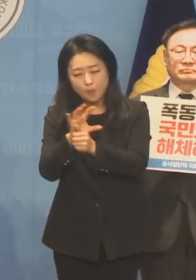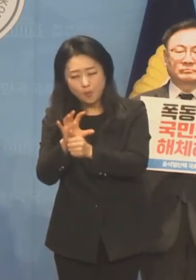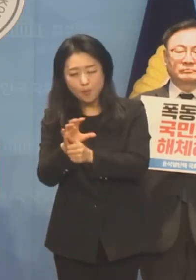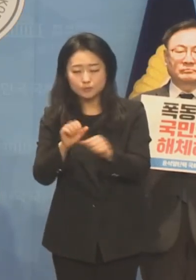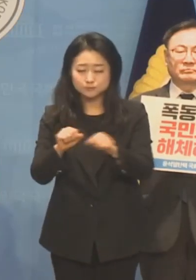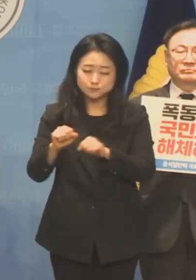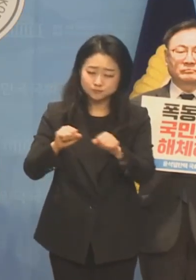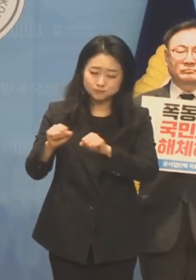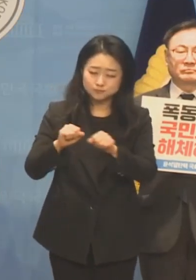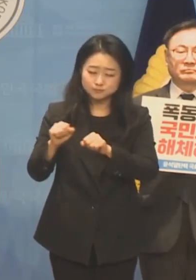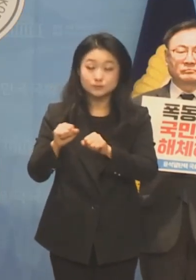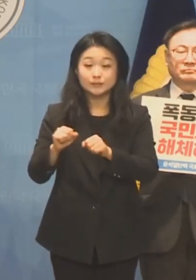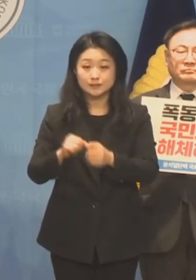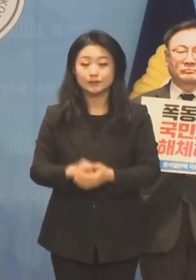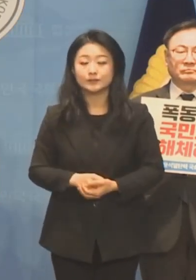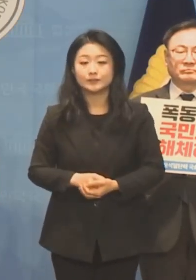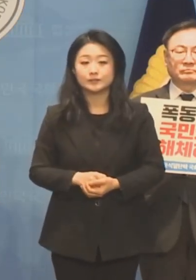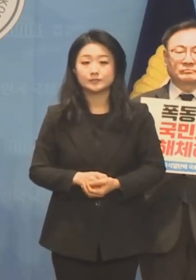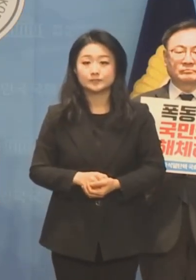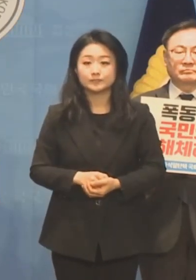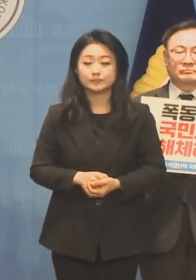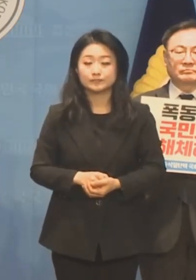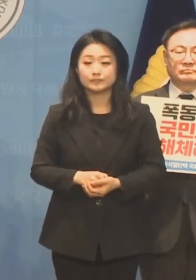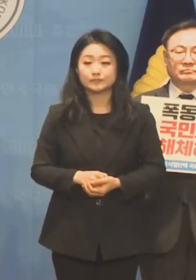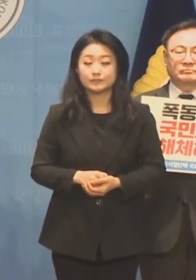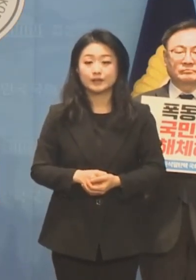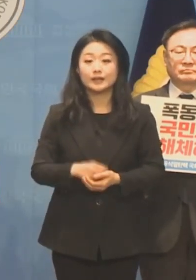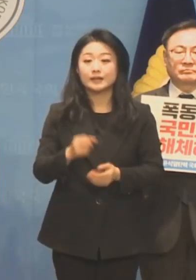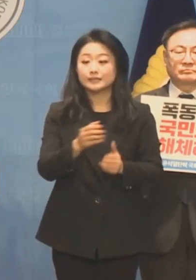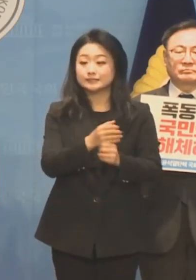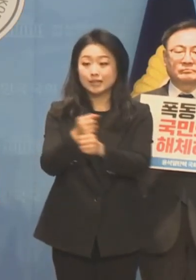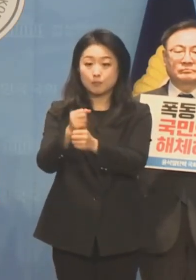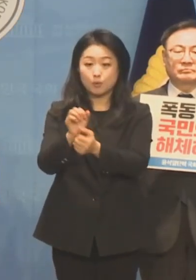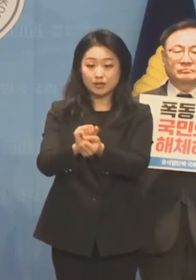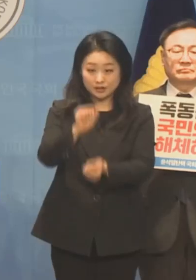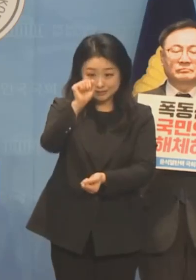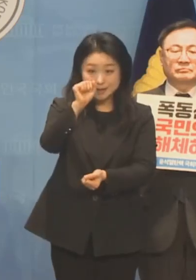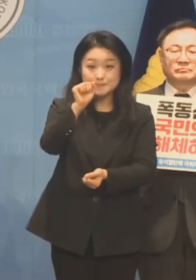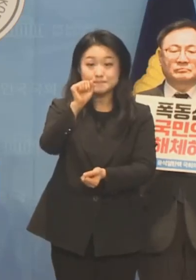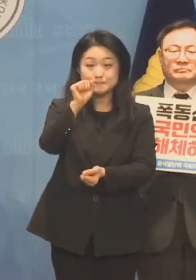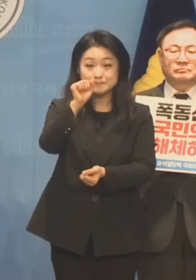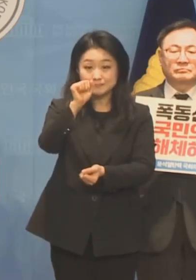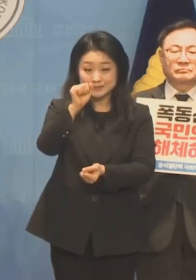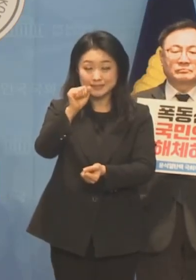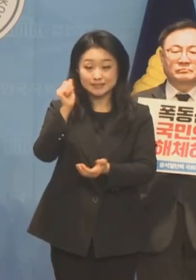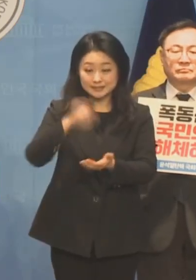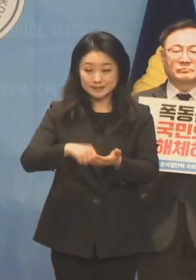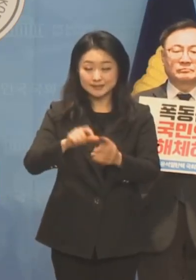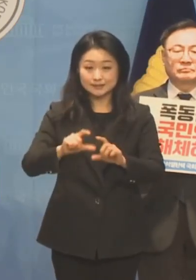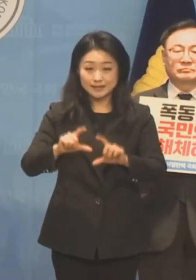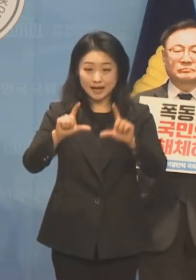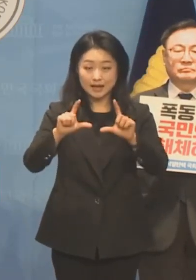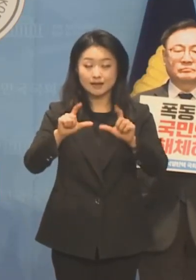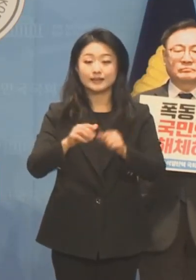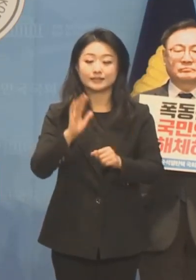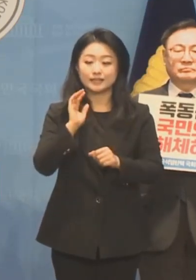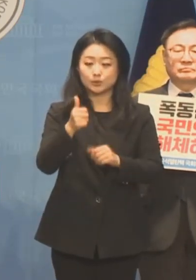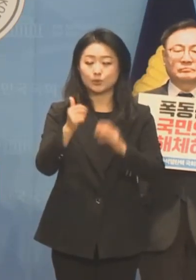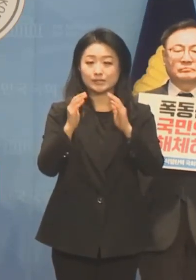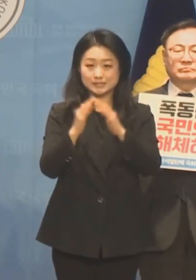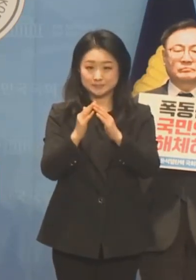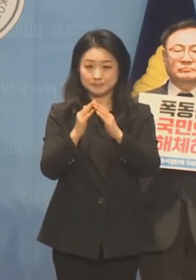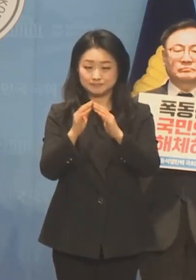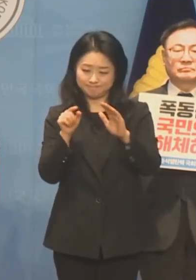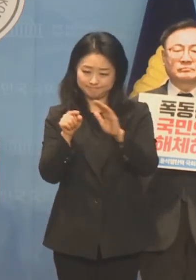활동을 끊이지 않았습니다. 그러다가 체포영장이 발부된 날 한남동 관저에 가서